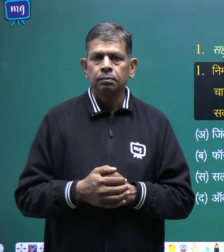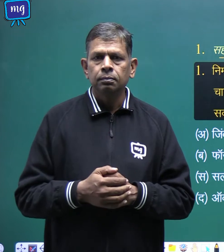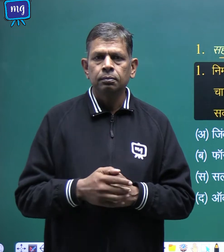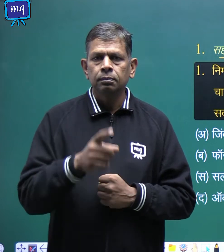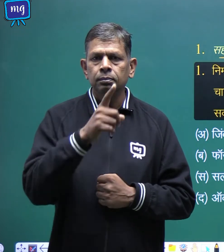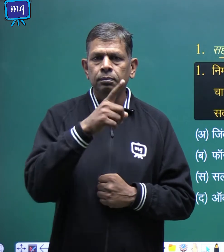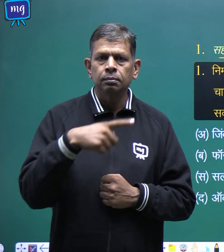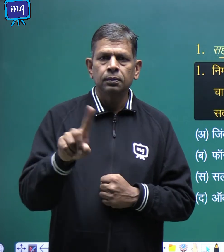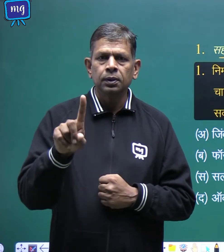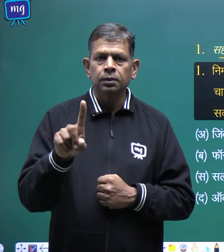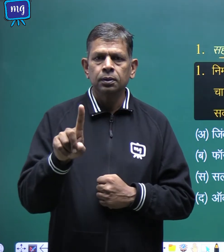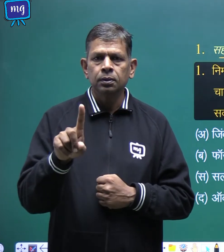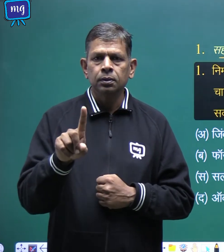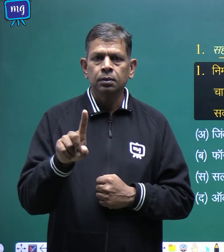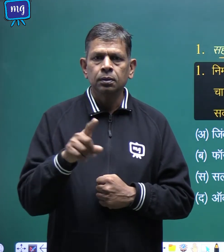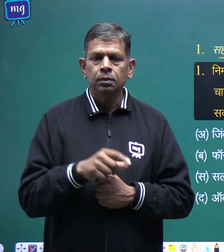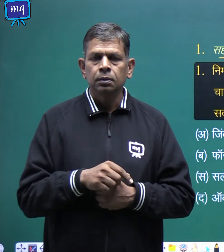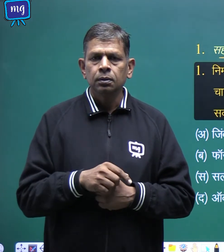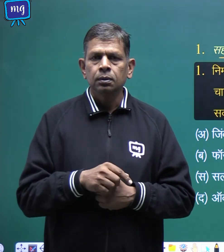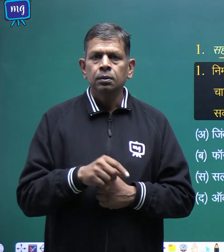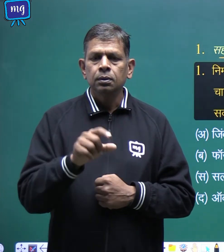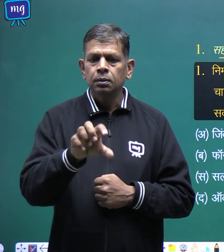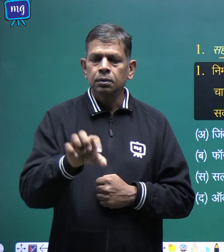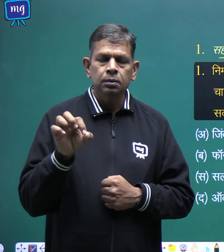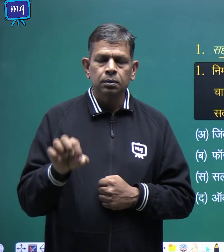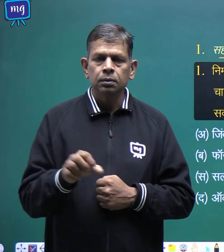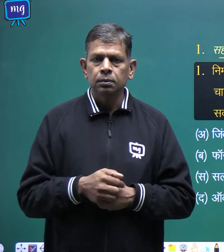सही विकल्प का चयन कीजिए।